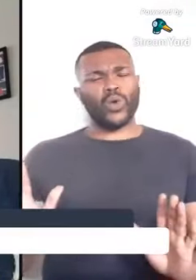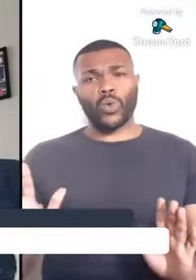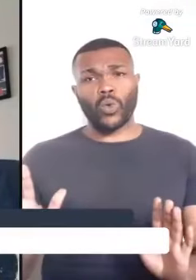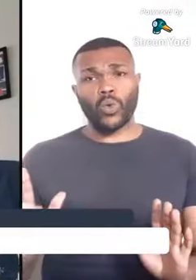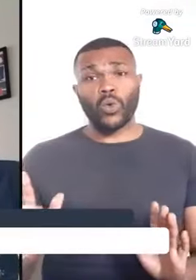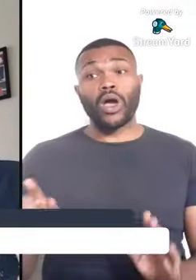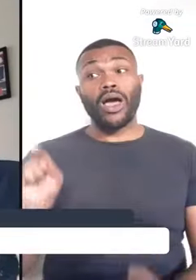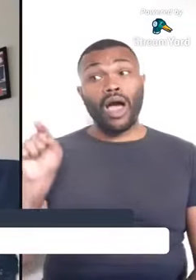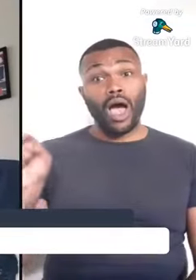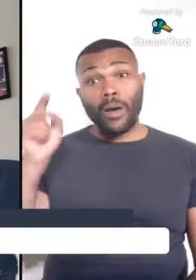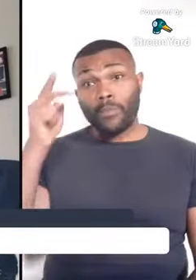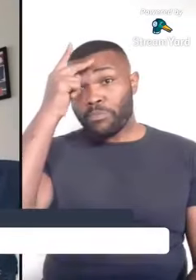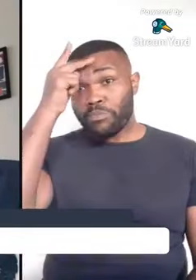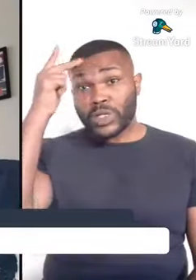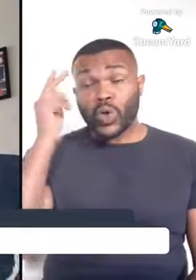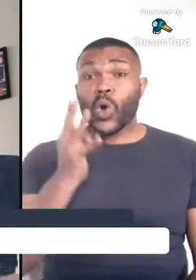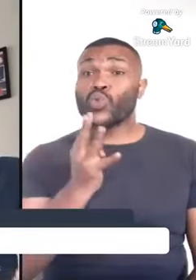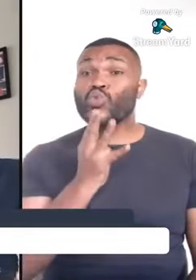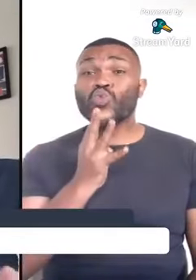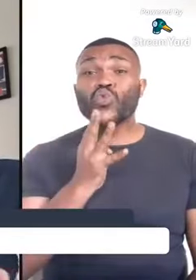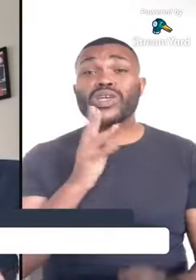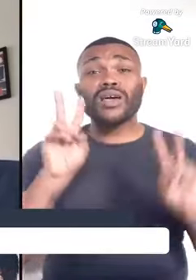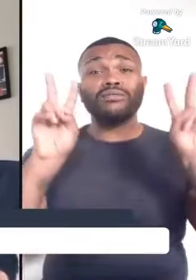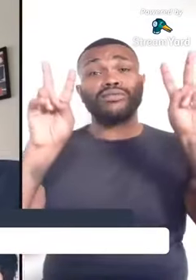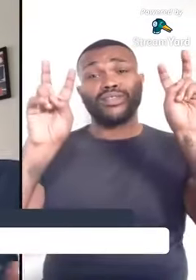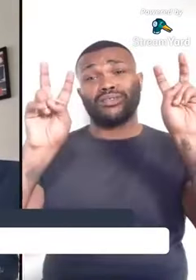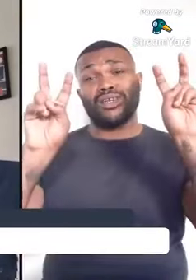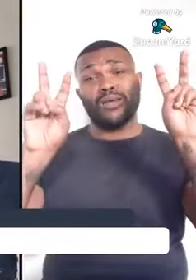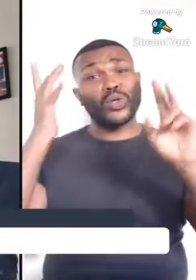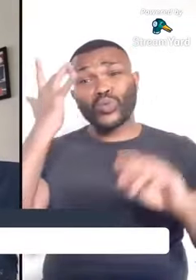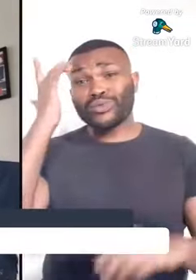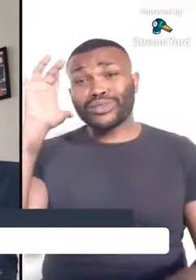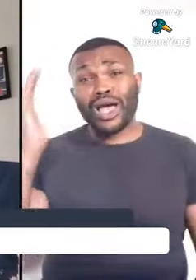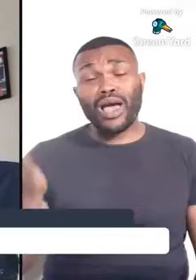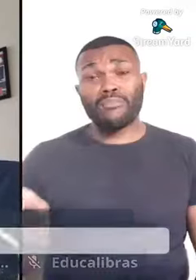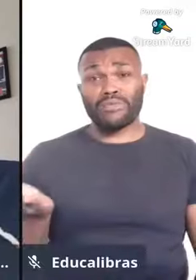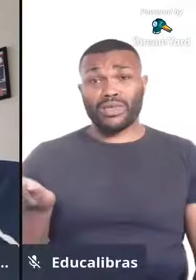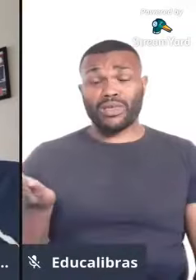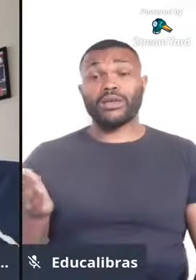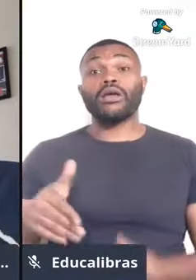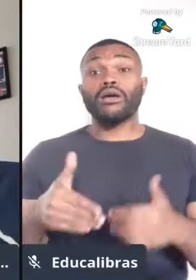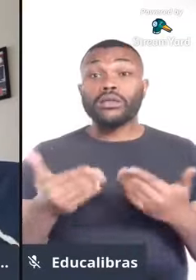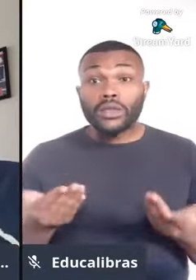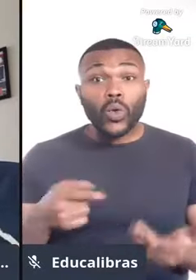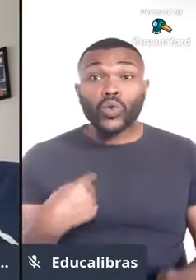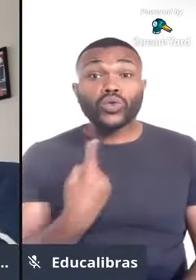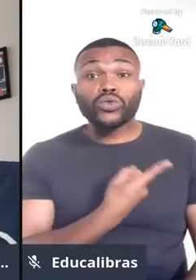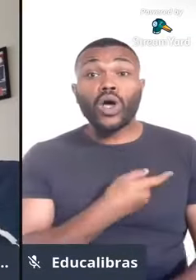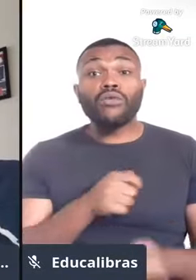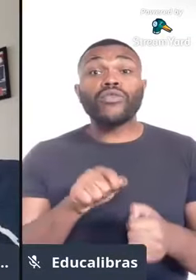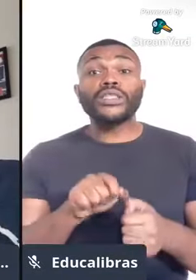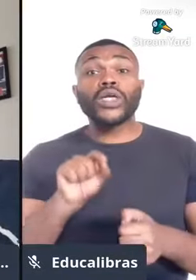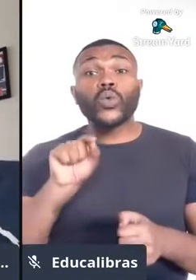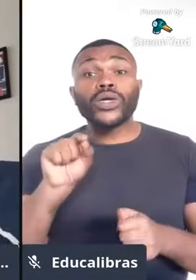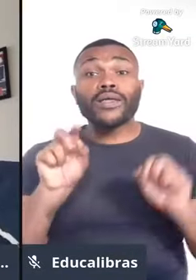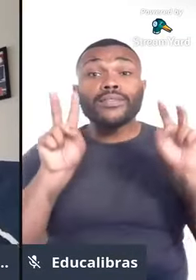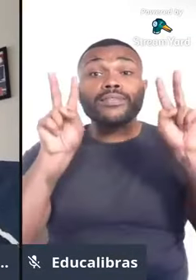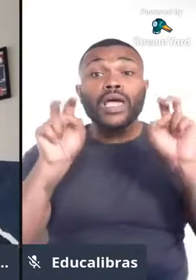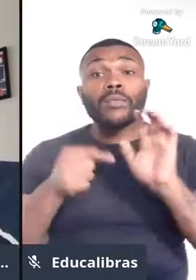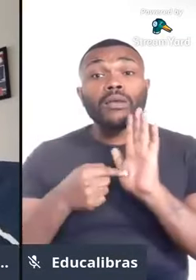pessoa não está mergulhada nesse universo, ela não sabe sobre isso. A nossa função é levar esse conhecimento. Se você avaliar